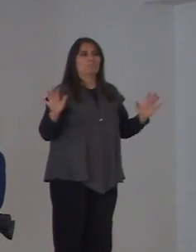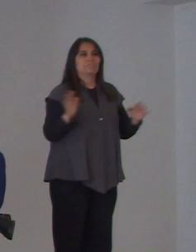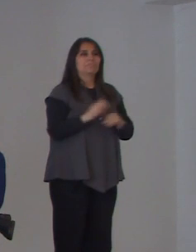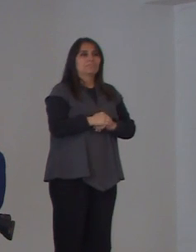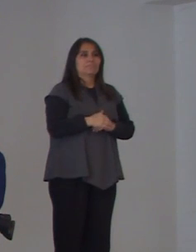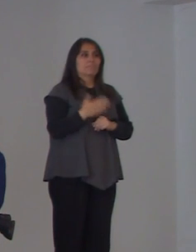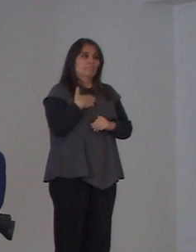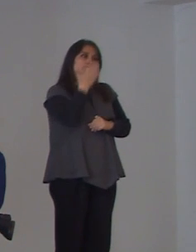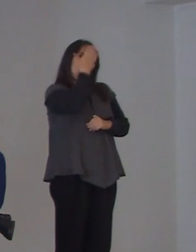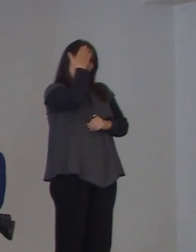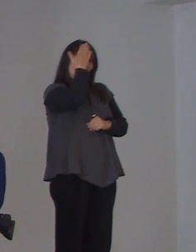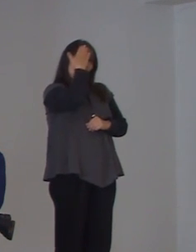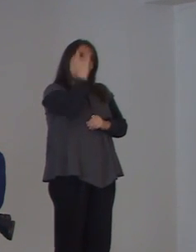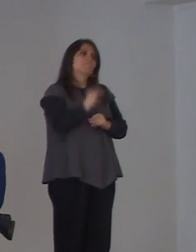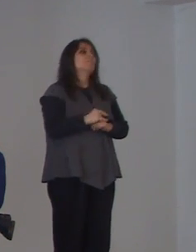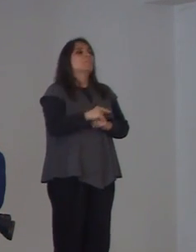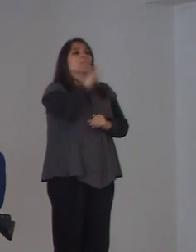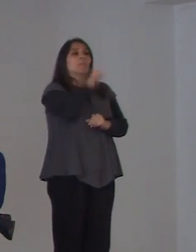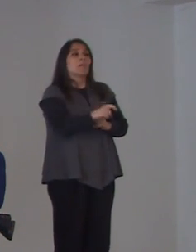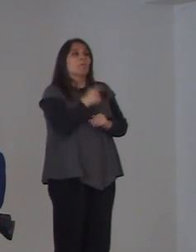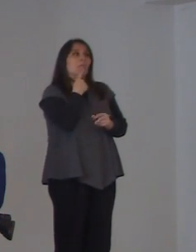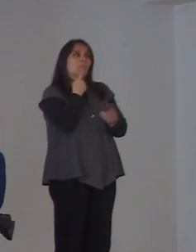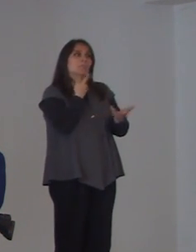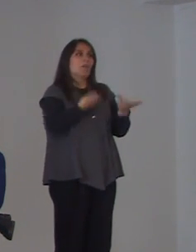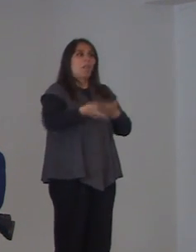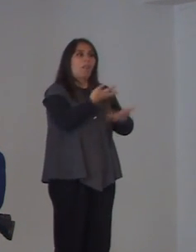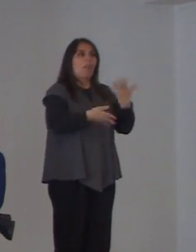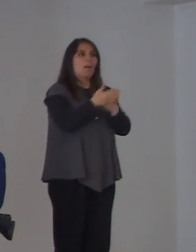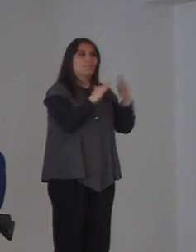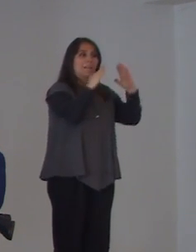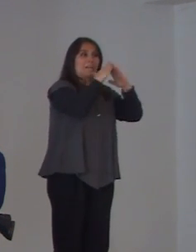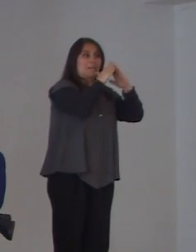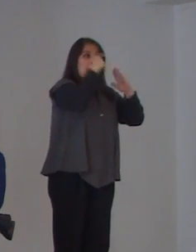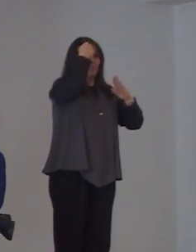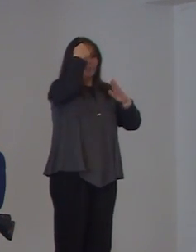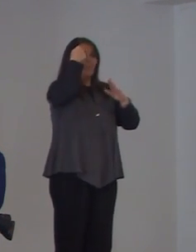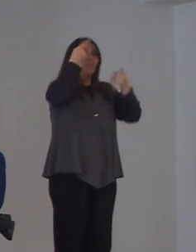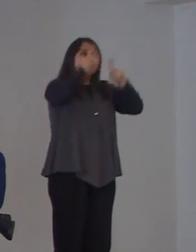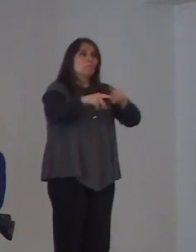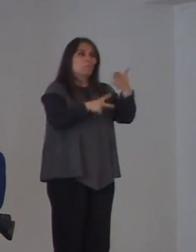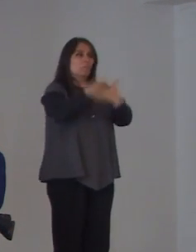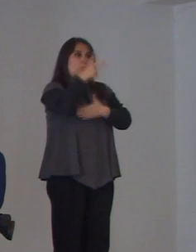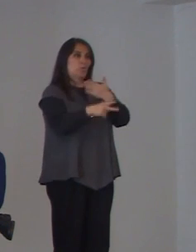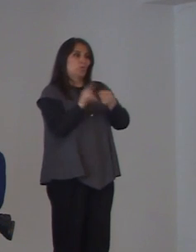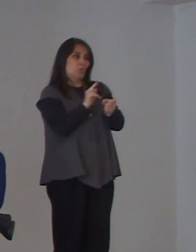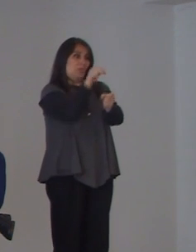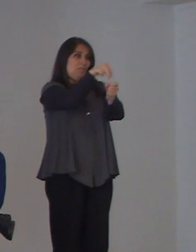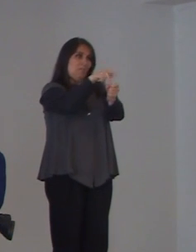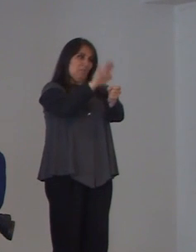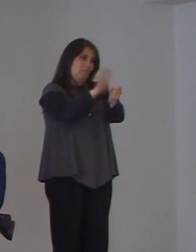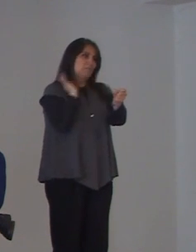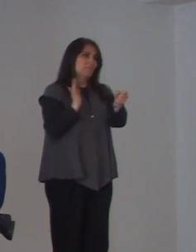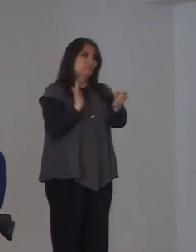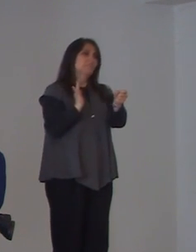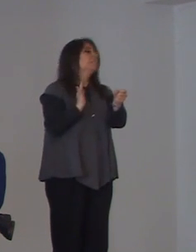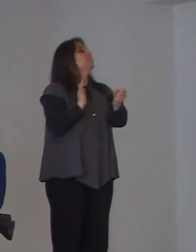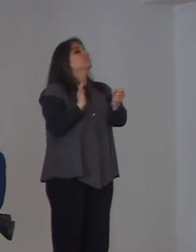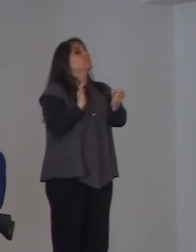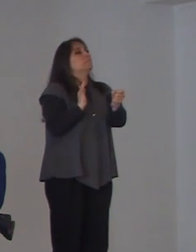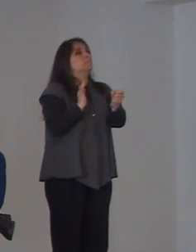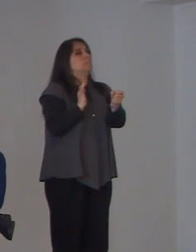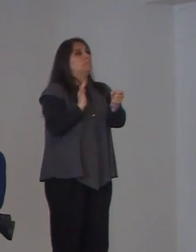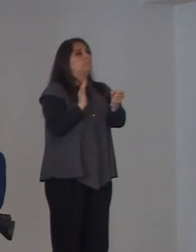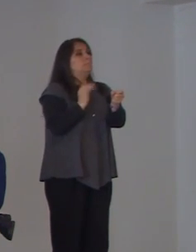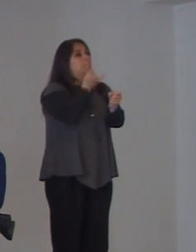me corresponde hablar por las casas de pensamiento, por los proyectos indígenas, pero el hecho de